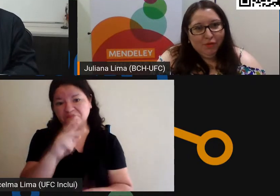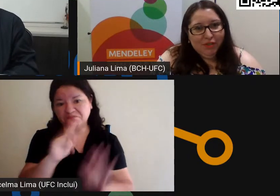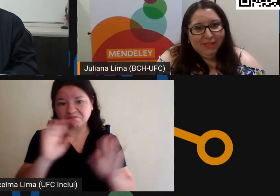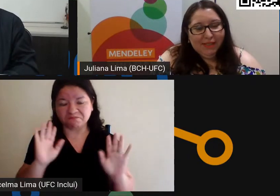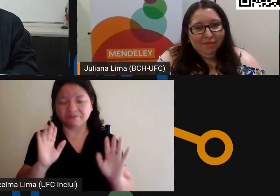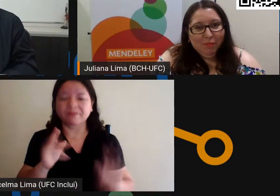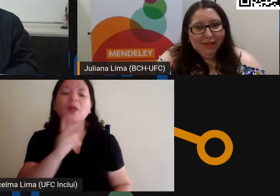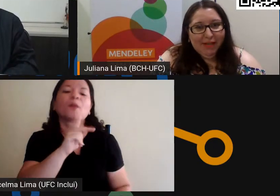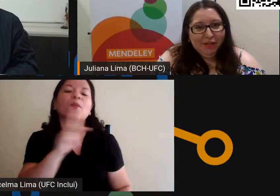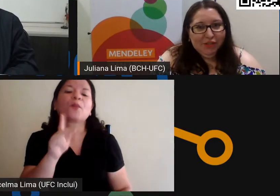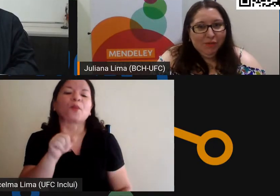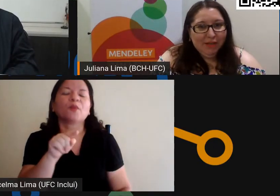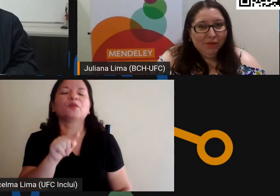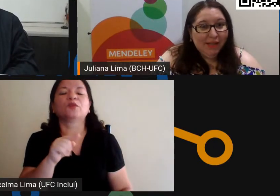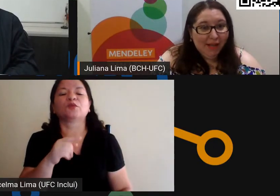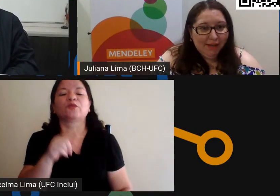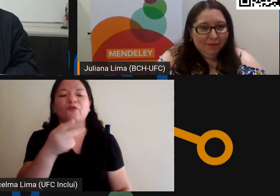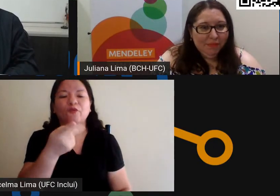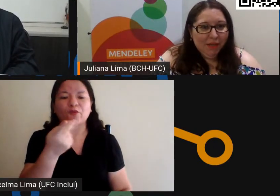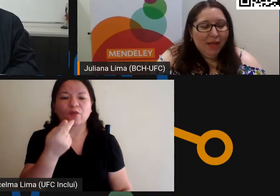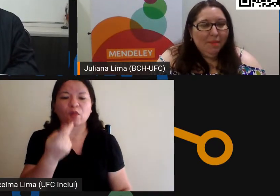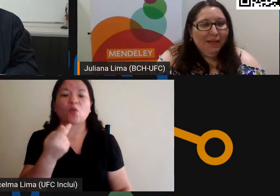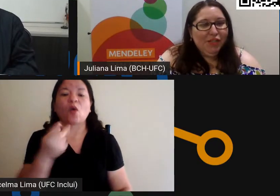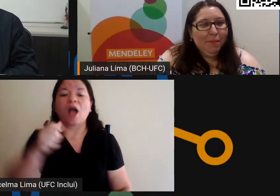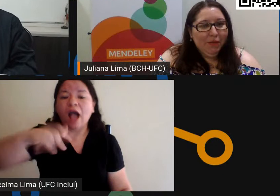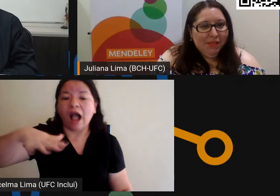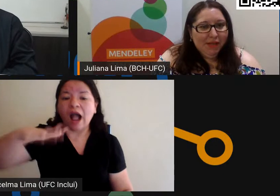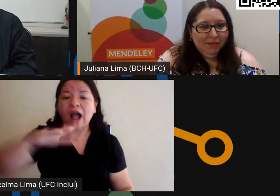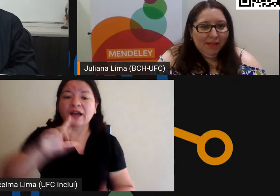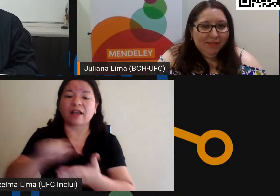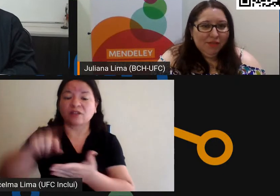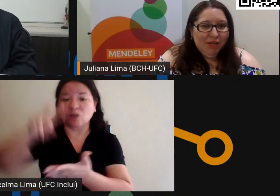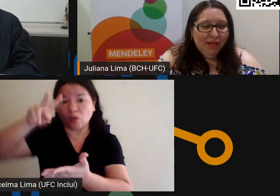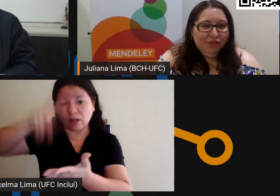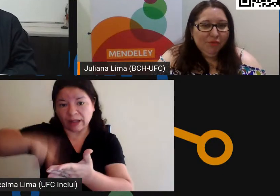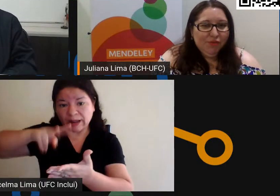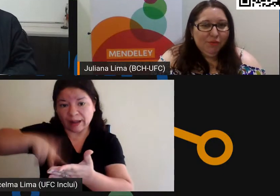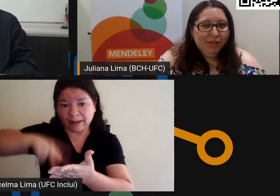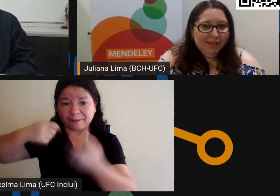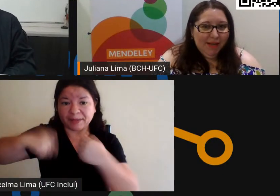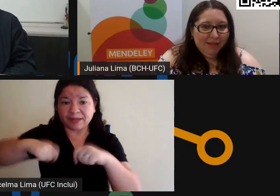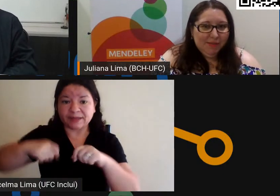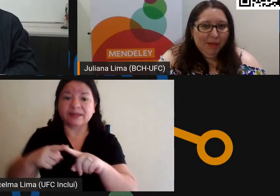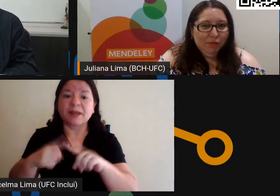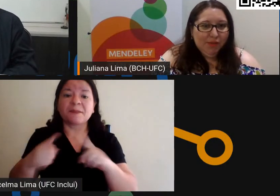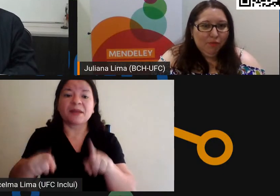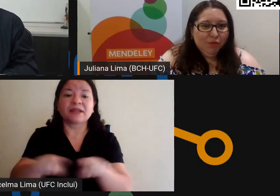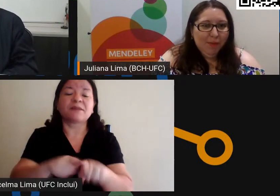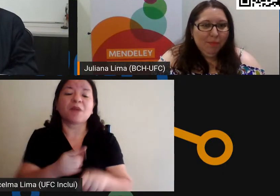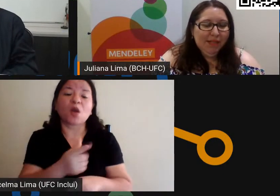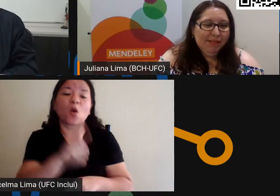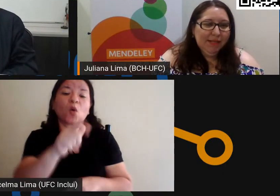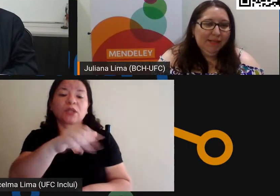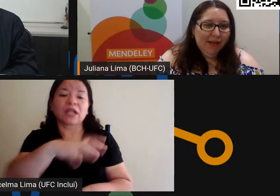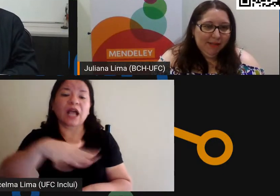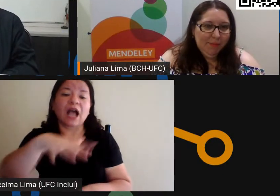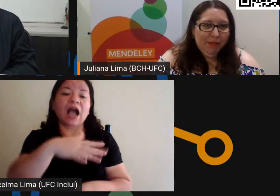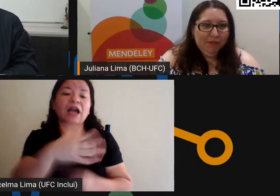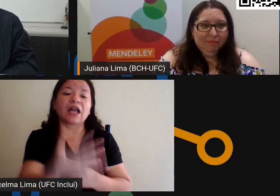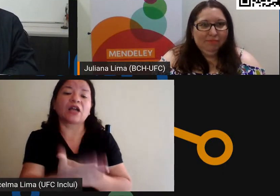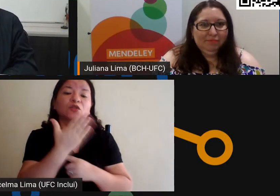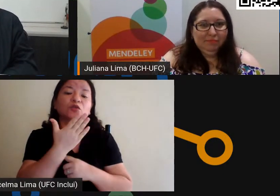Professor, o senhor diz que devemos ler artigos da nossa área, mas também não seria interessante ler artigos de outras áreas para nos acostumarmos à